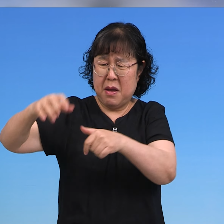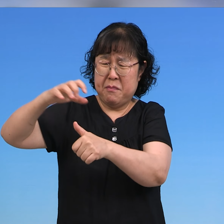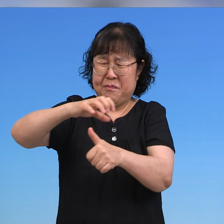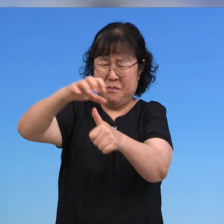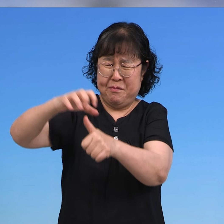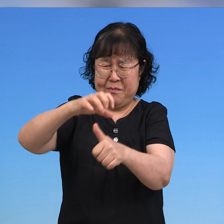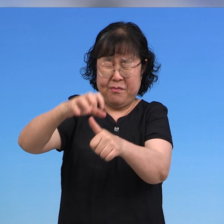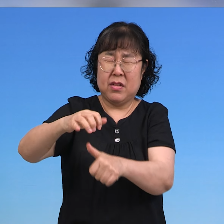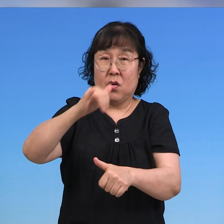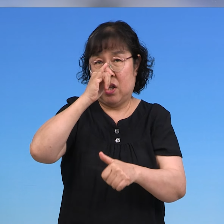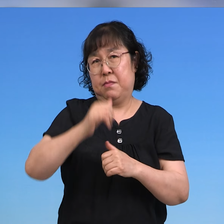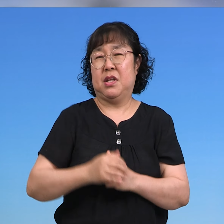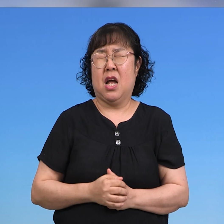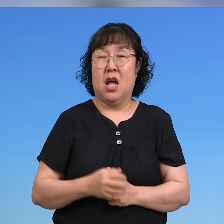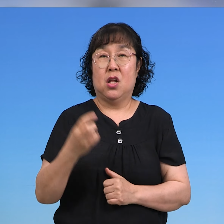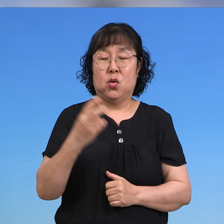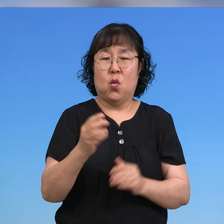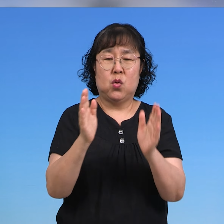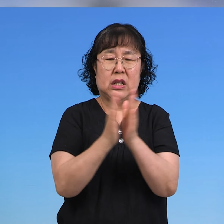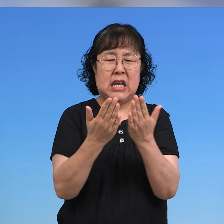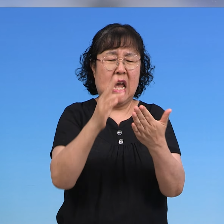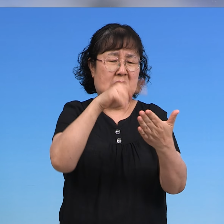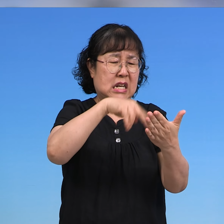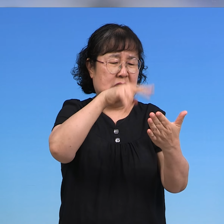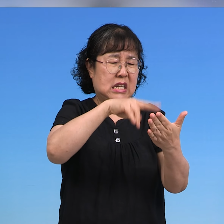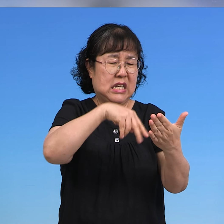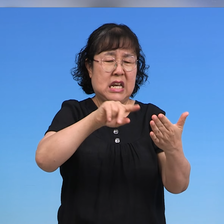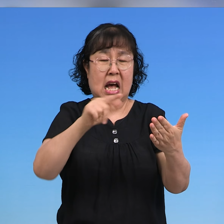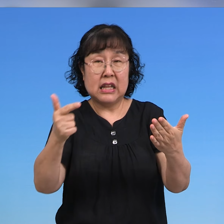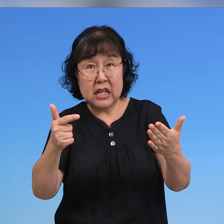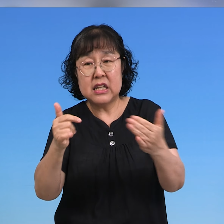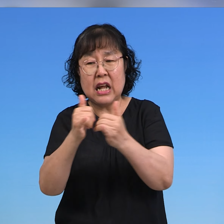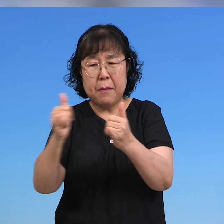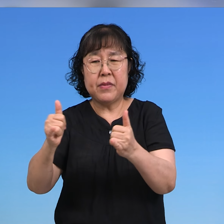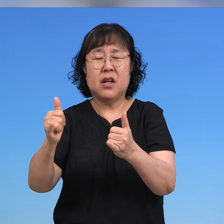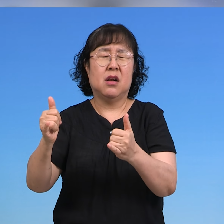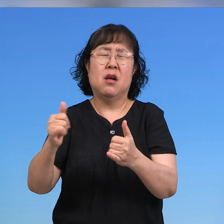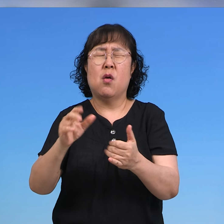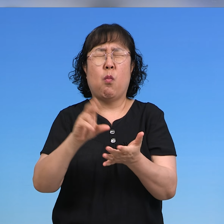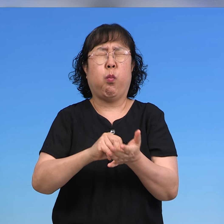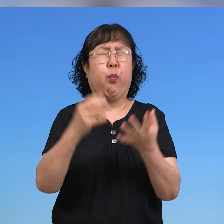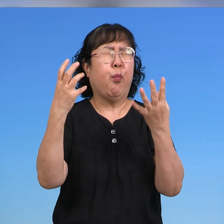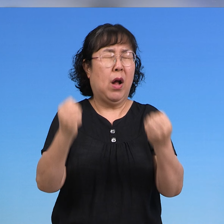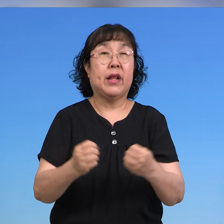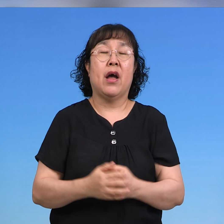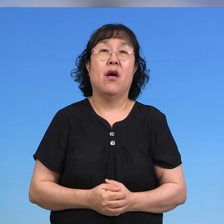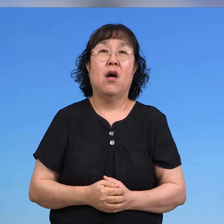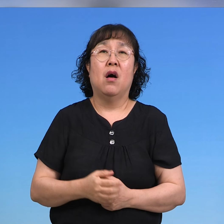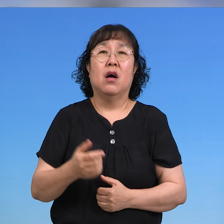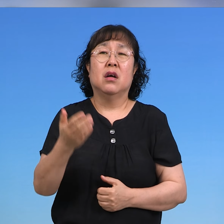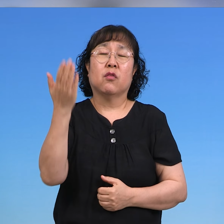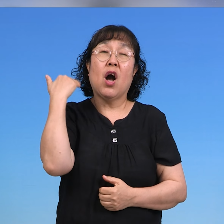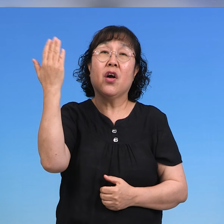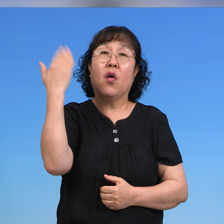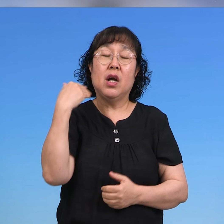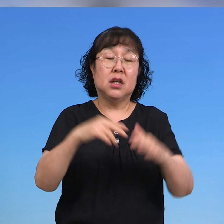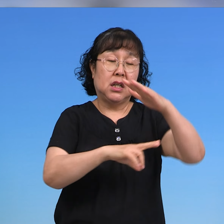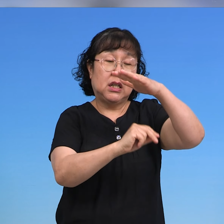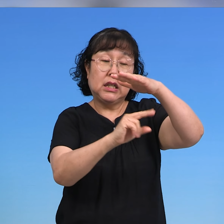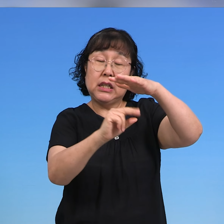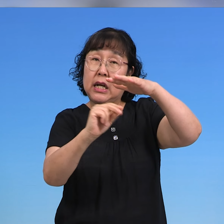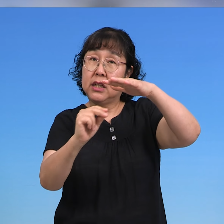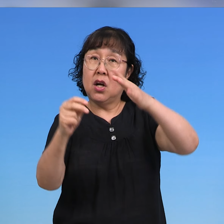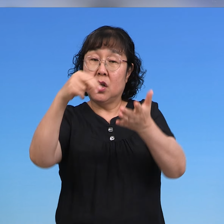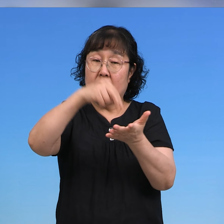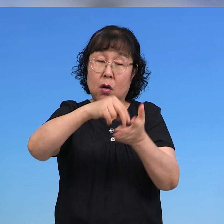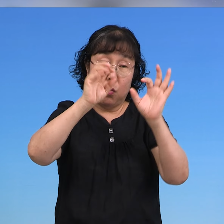이 시대도 이 보통 문제가 아닙니다. 옛날에 지하철 타면요 다 책을 다 읽었잖아요. 하다 못해 책 안